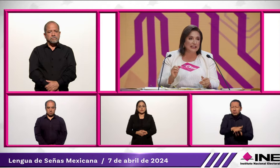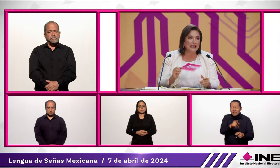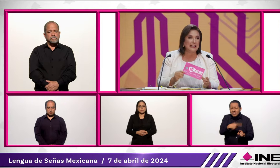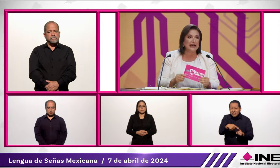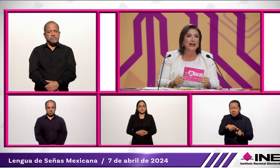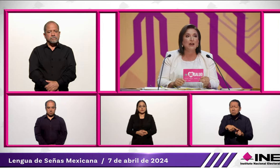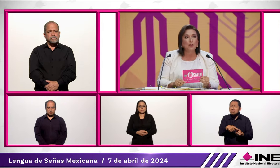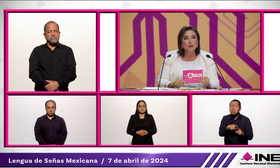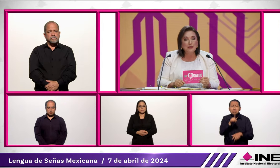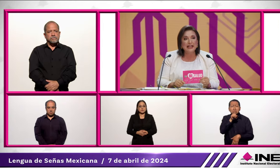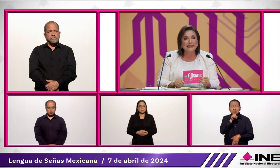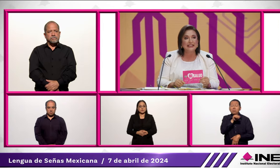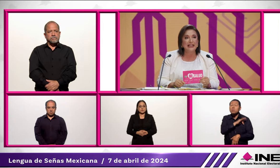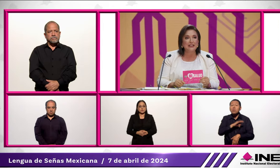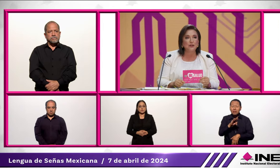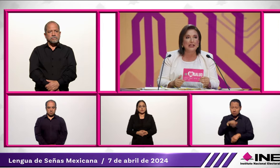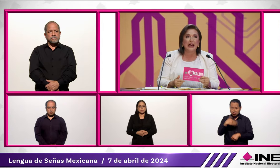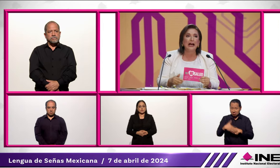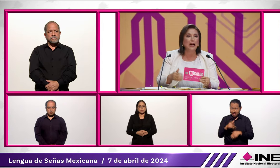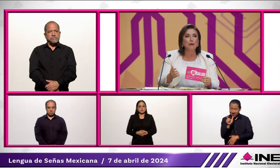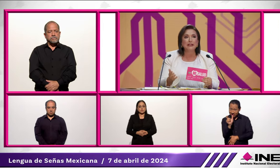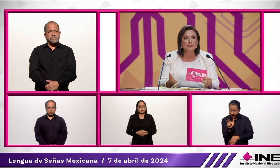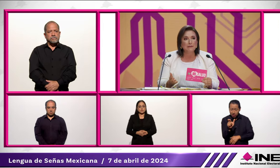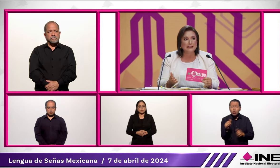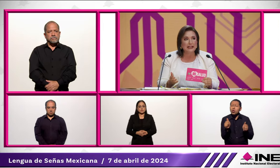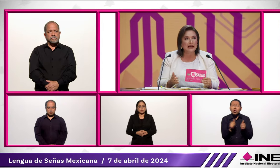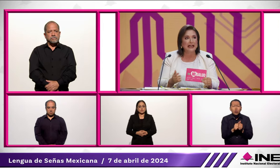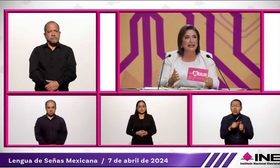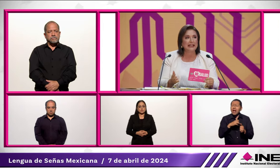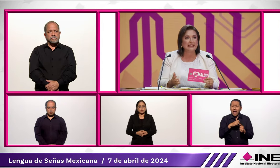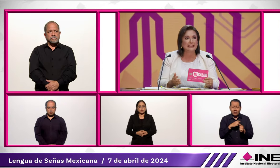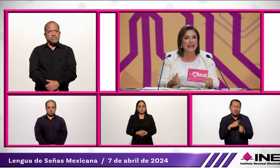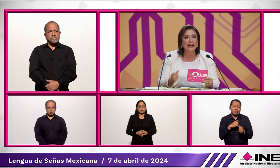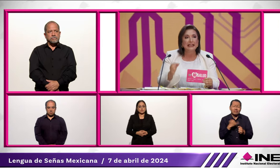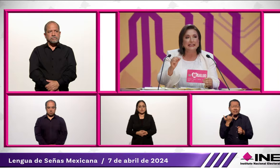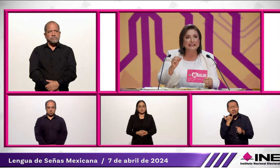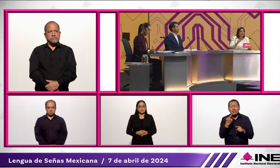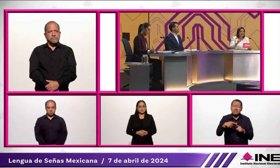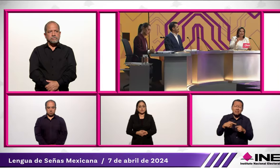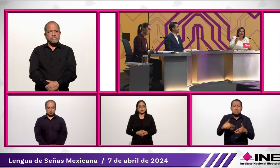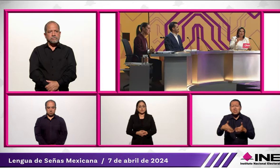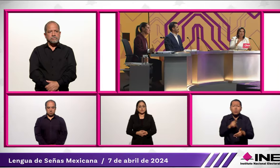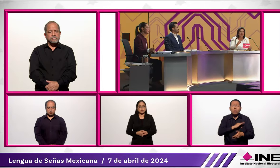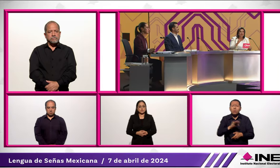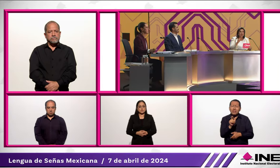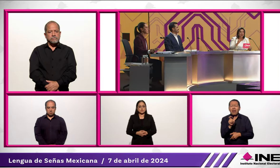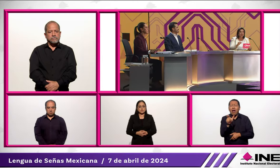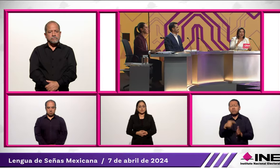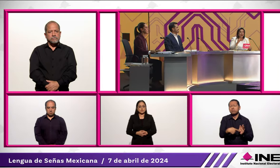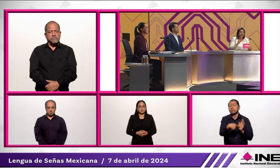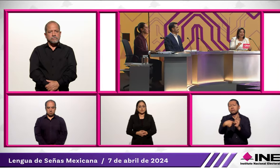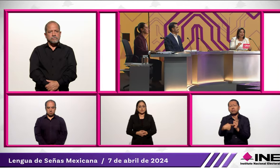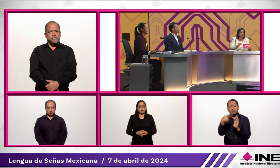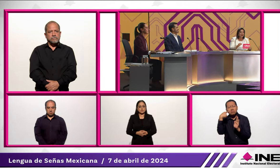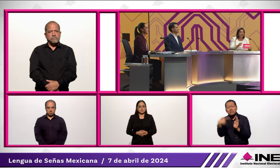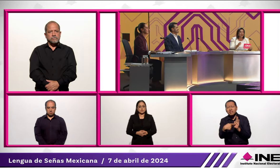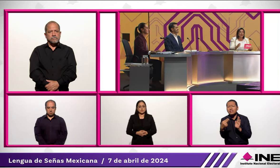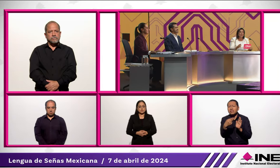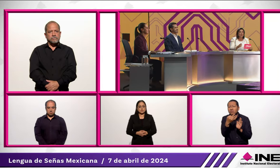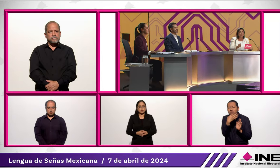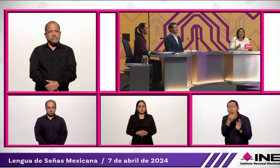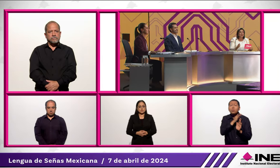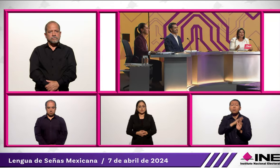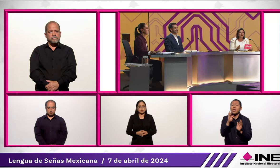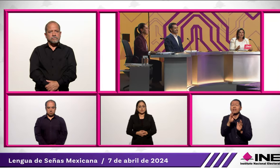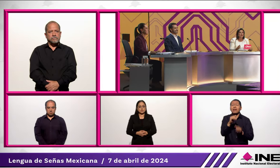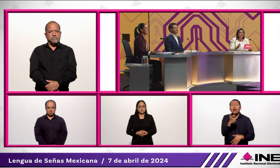ir con esta tarjeta, con una receta electrónica, a cualquier farmacia, a la que él decida, y se establecerá un precio justo, ético. No